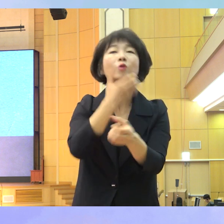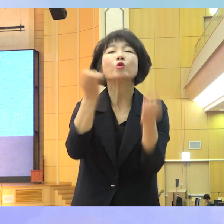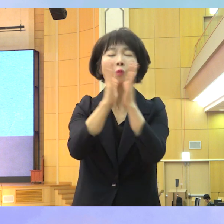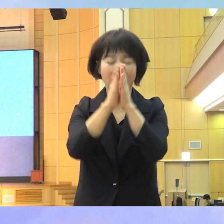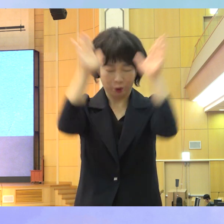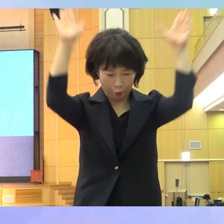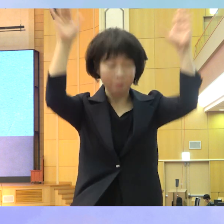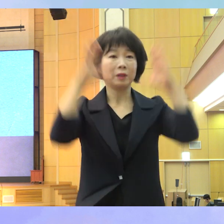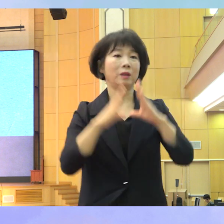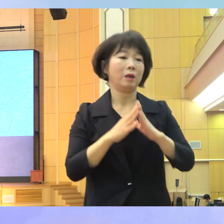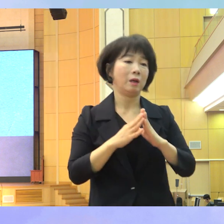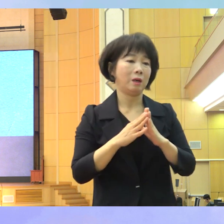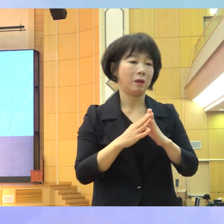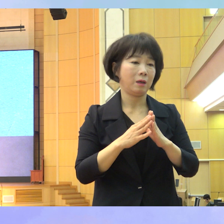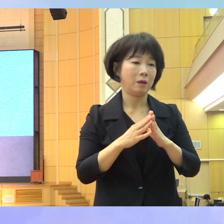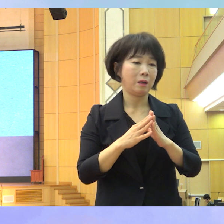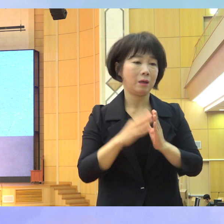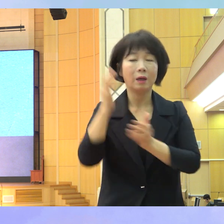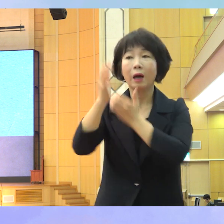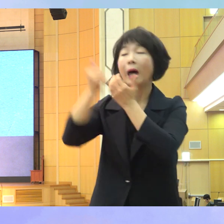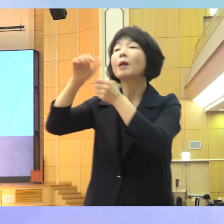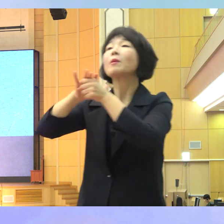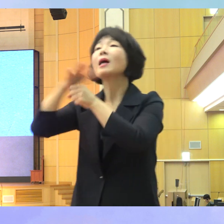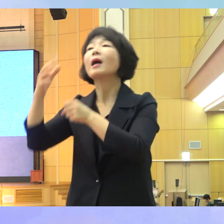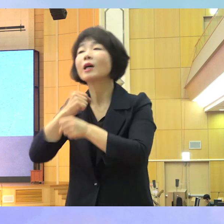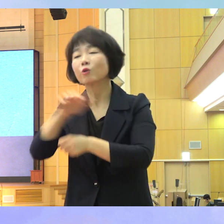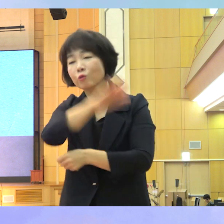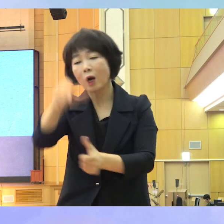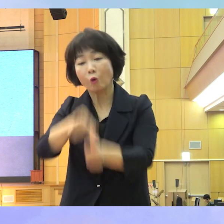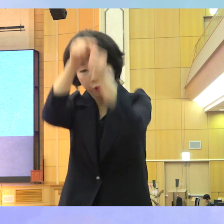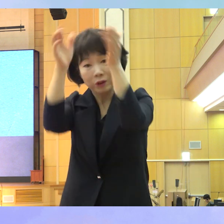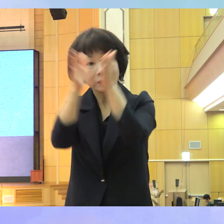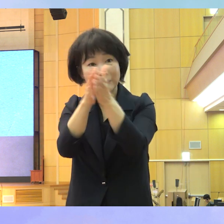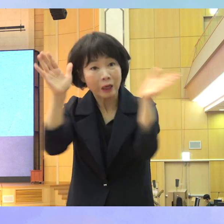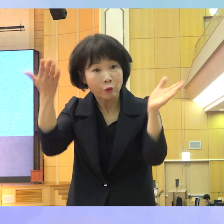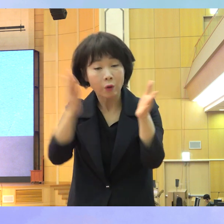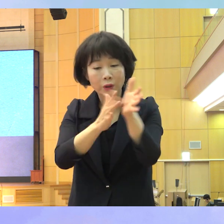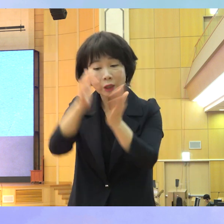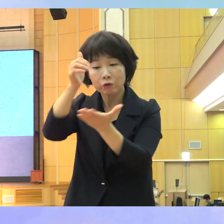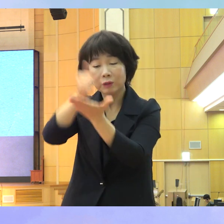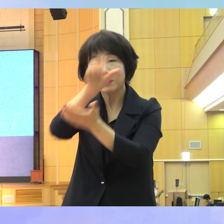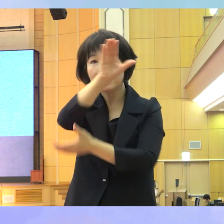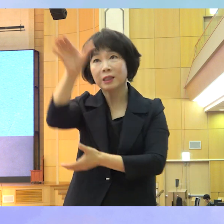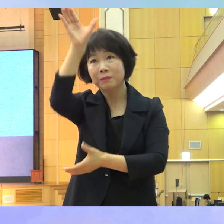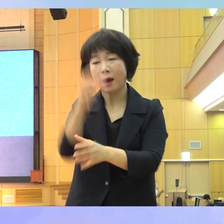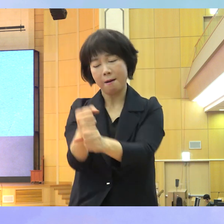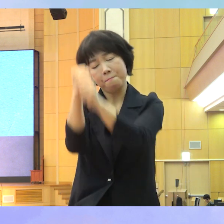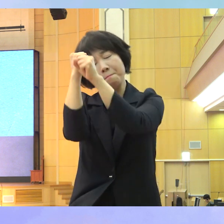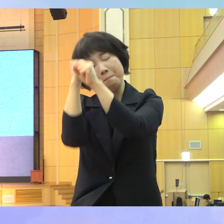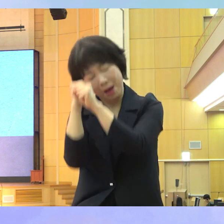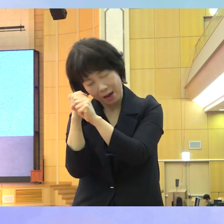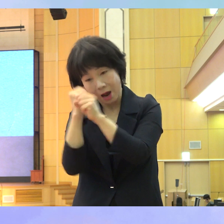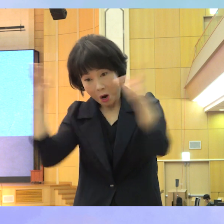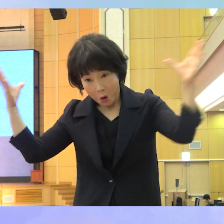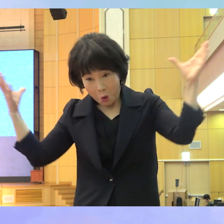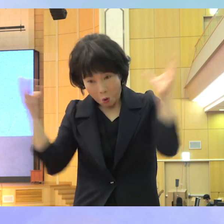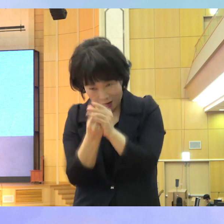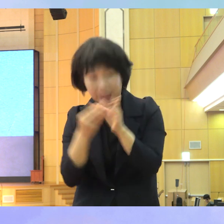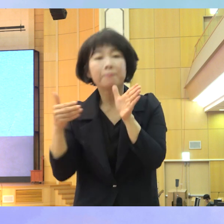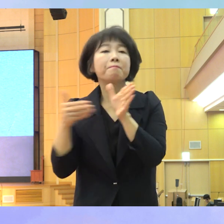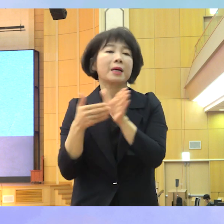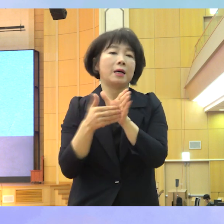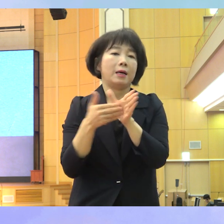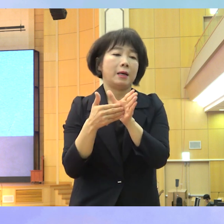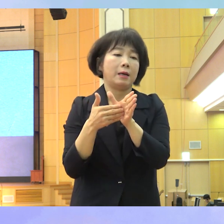다시 한번 하나님의 사랑으로 우리의 구원의 시작이 되셨고, 예수님의 십자가 지심으로 완성이 되었고, 다시